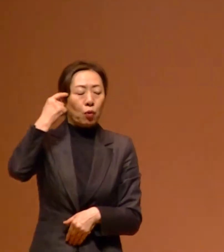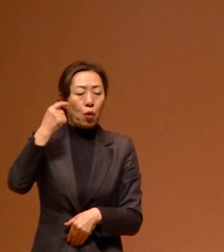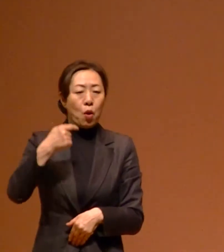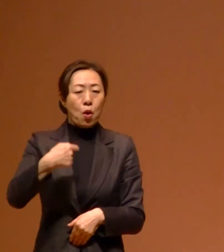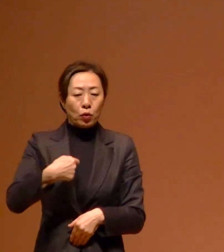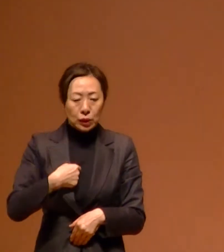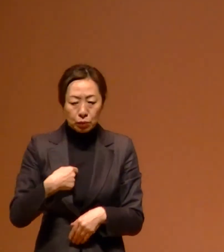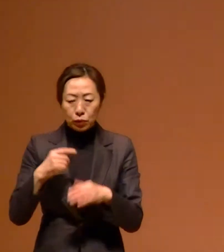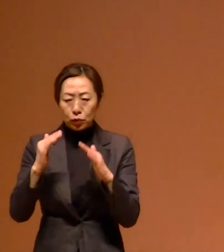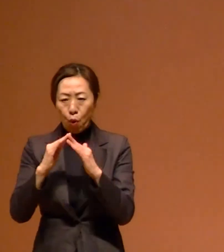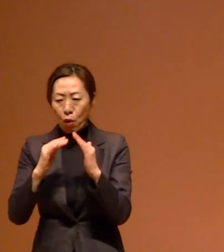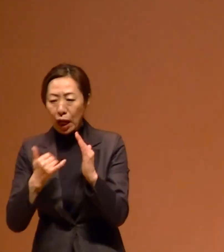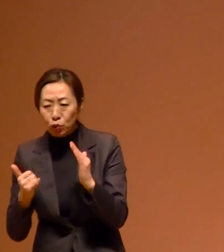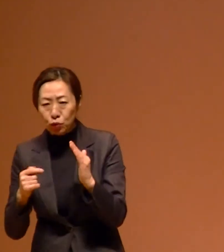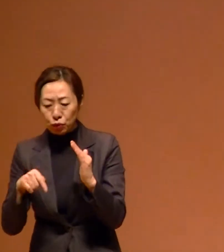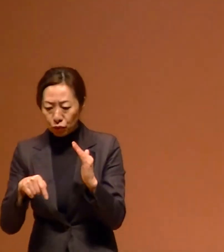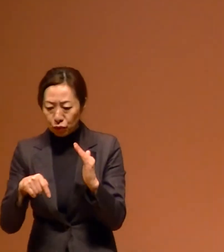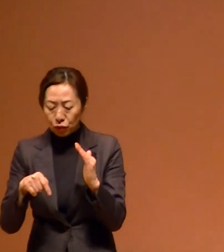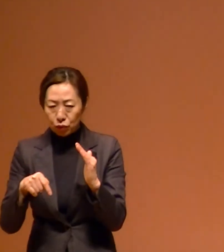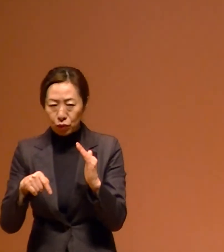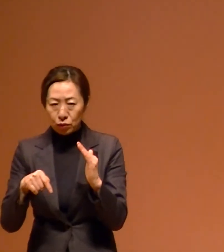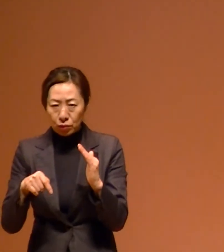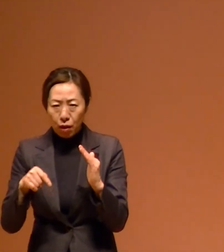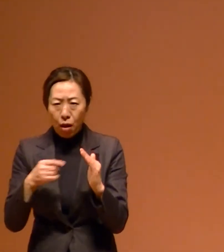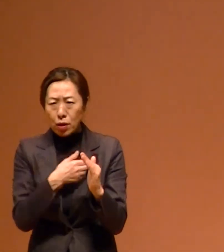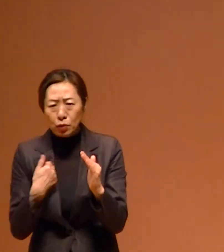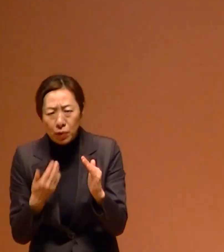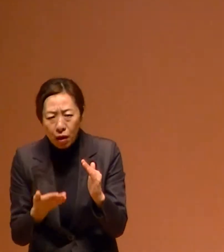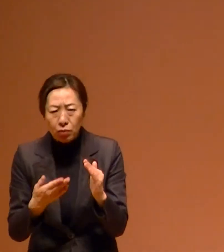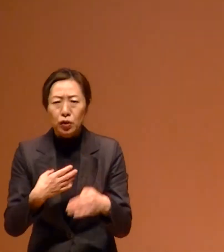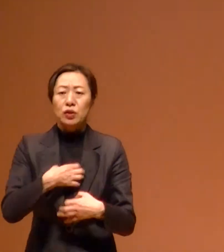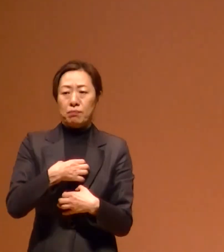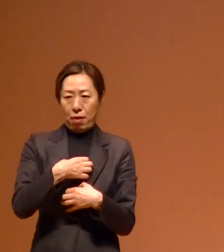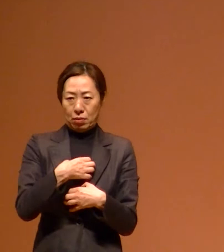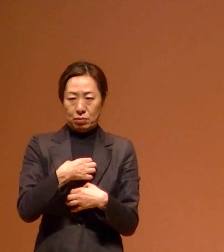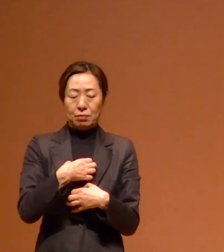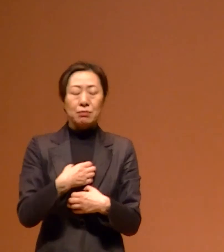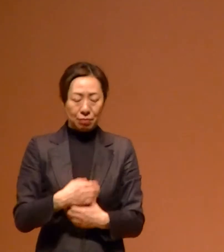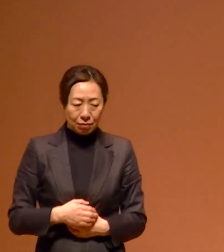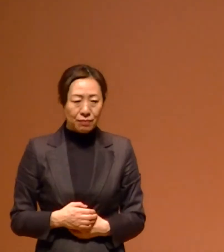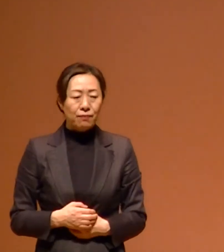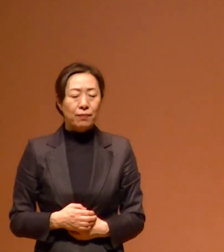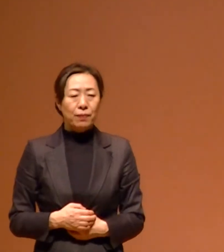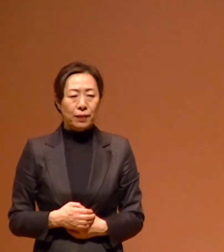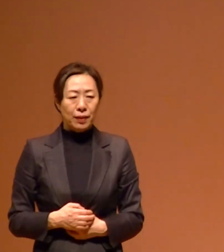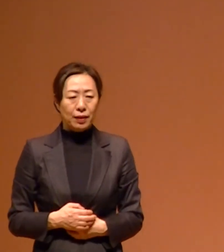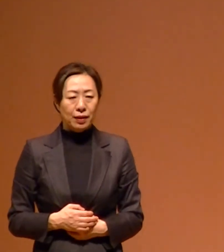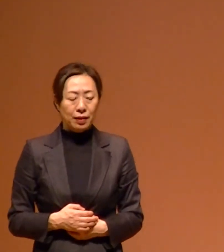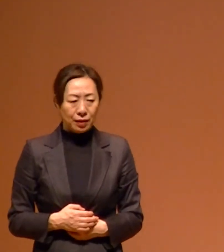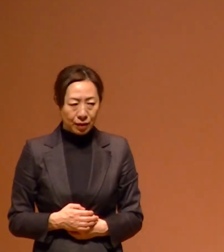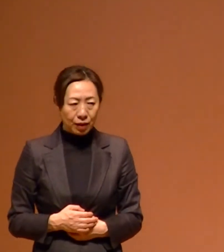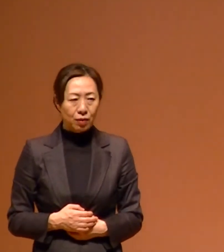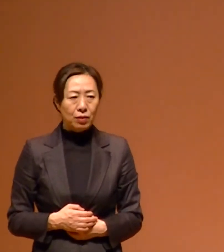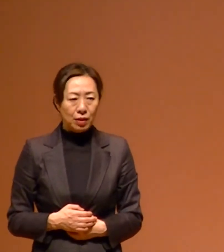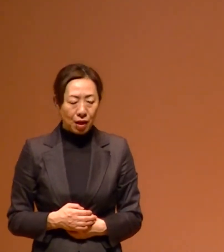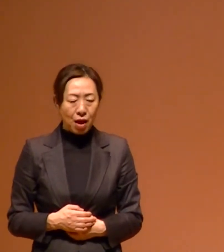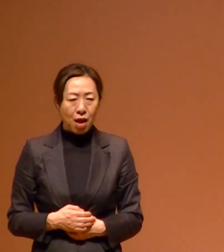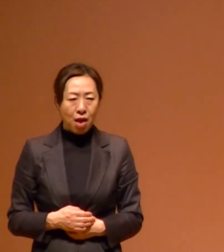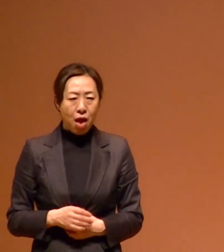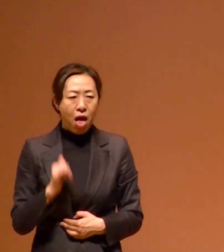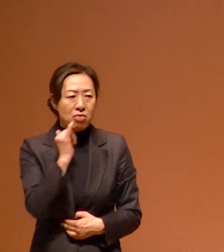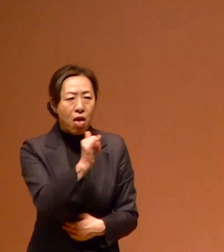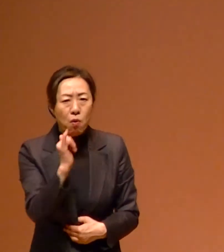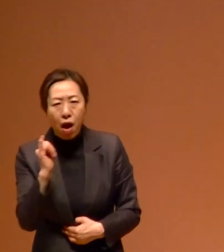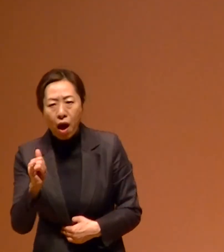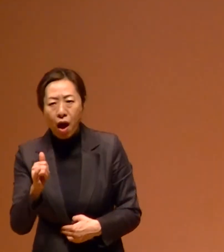自分の家族を今度心配になってます。そしたらもちろん電話が通